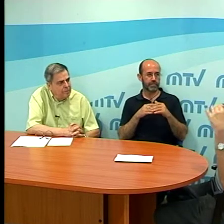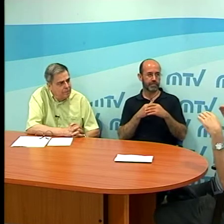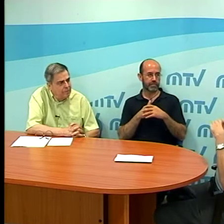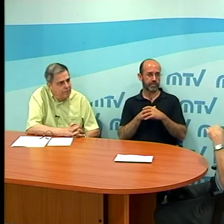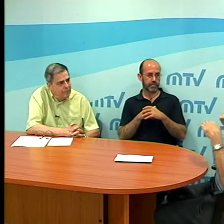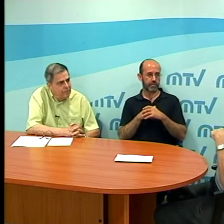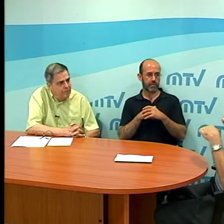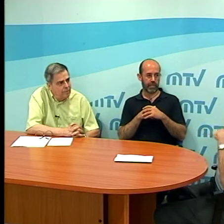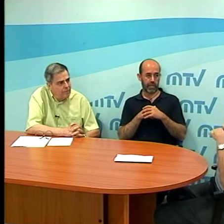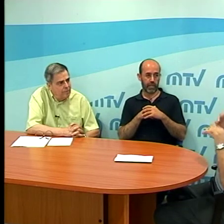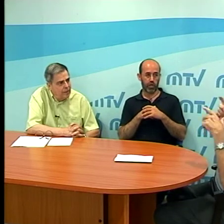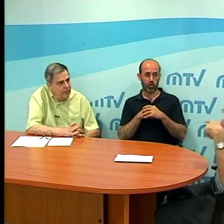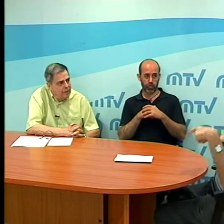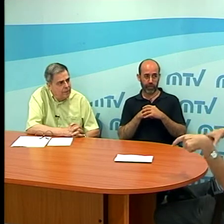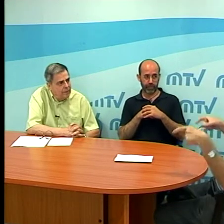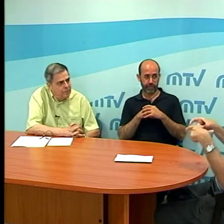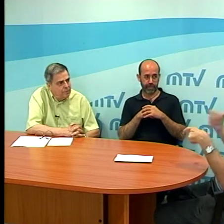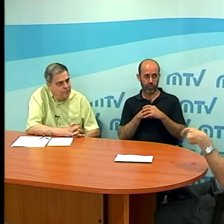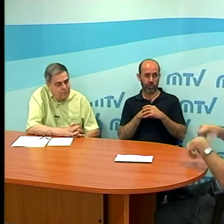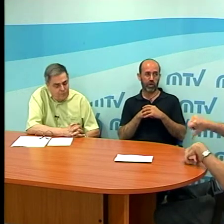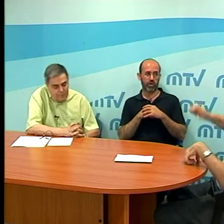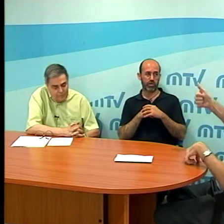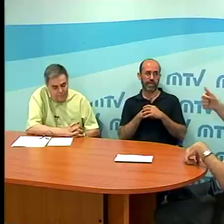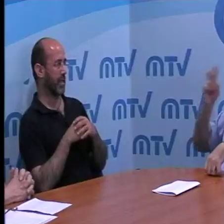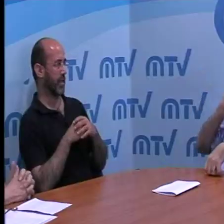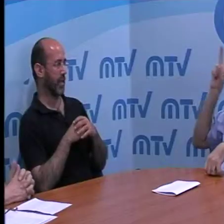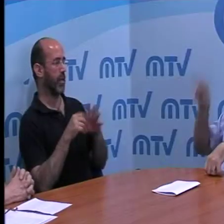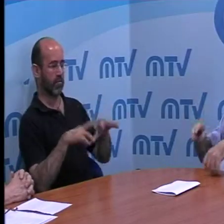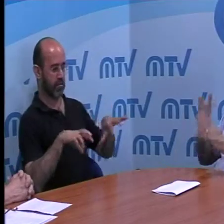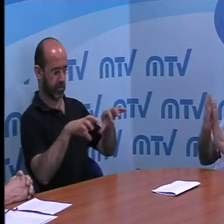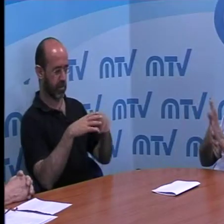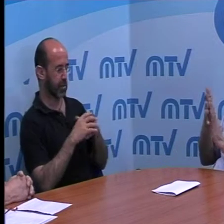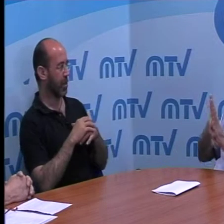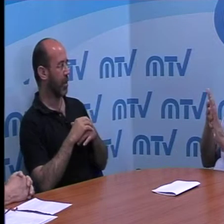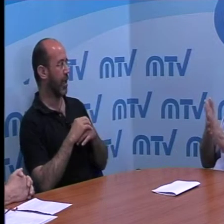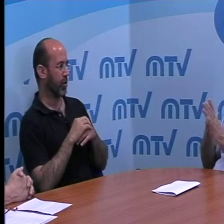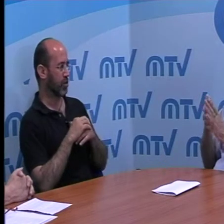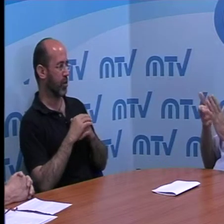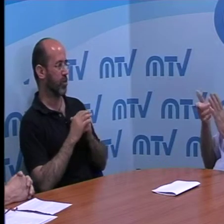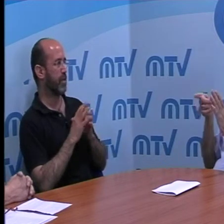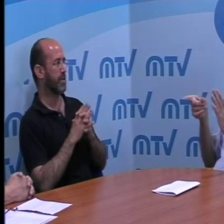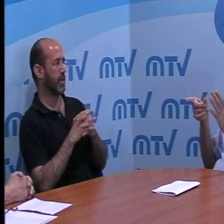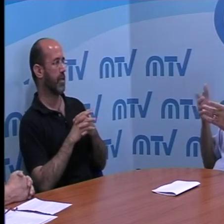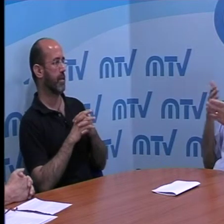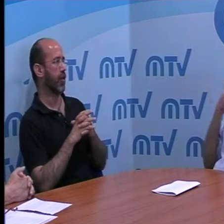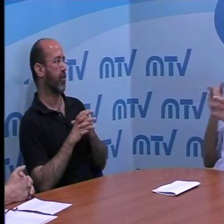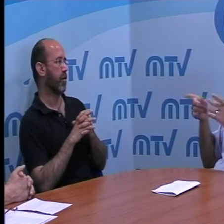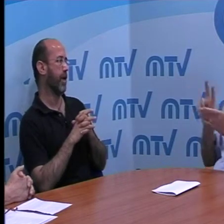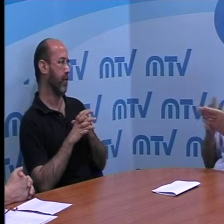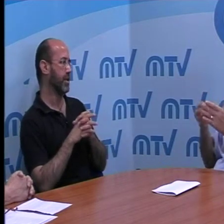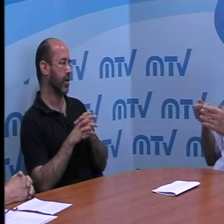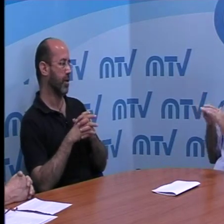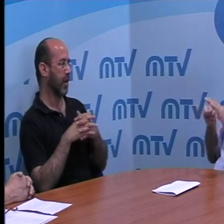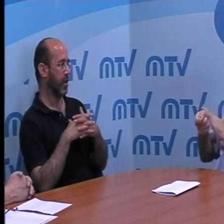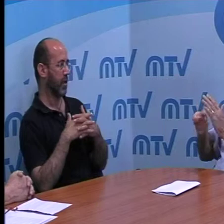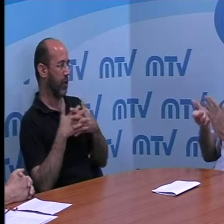2007, de octubre, en un congreso en el Congreso de Diputados ya se reconoció